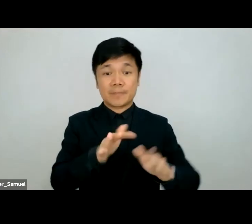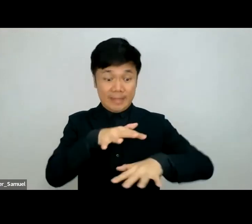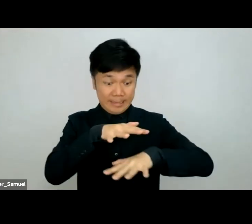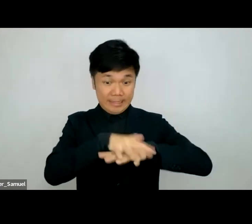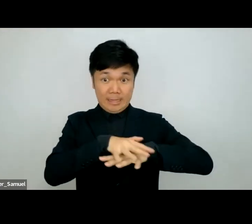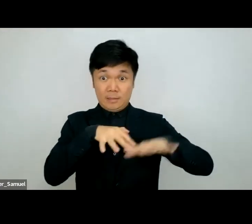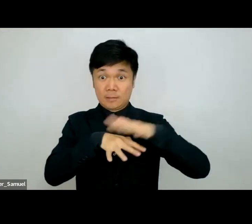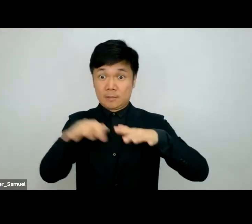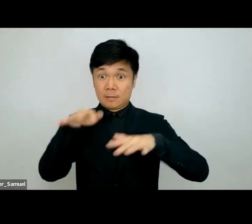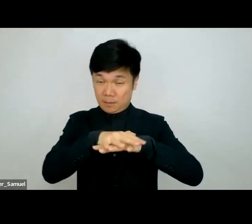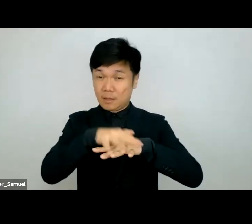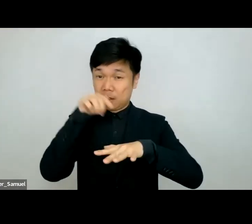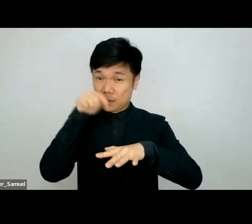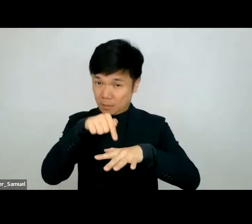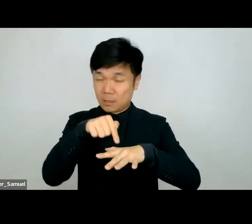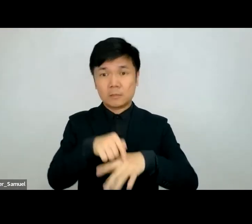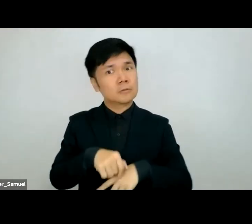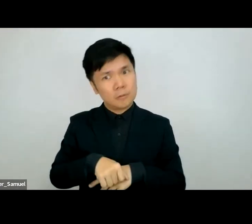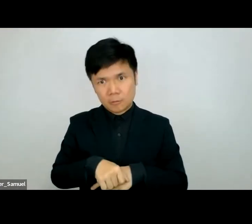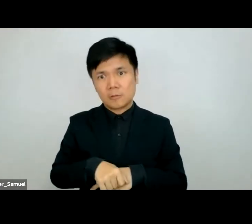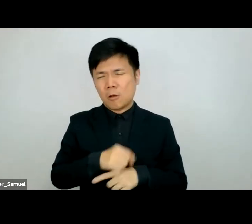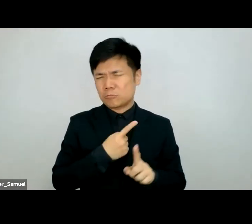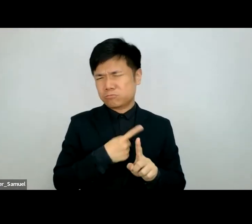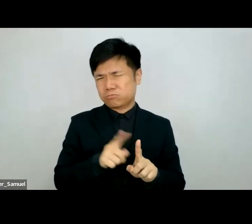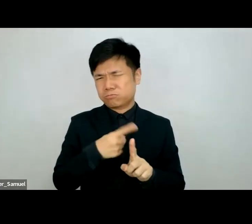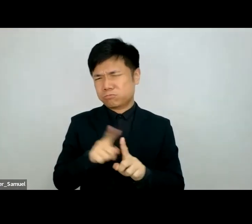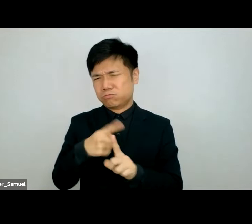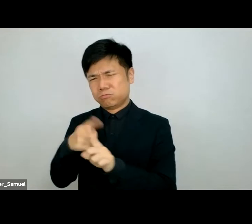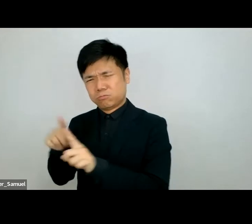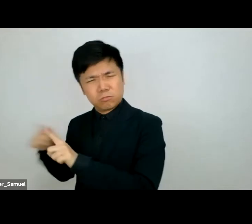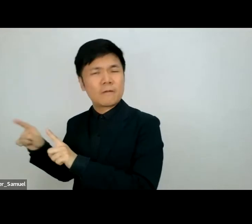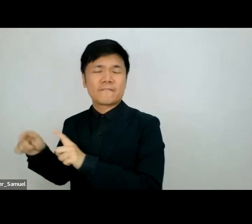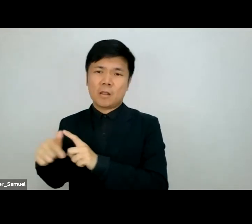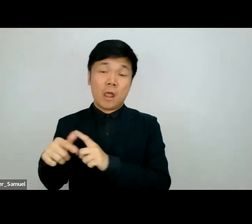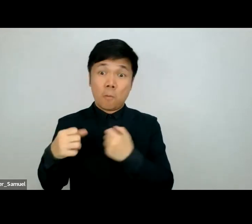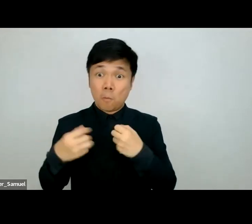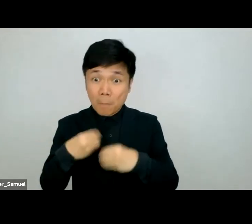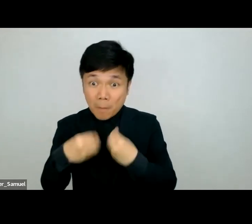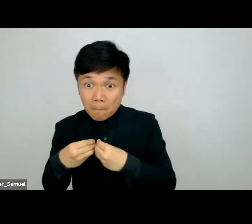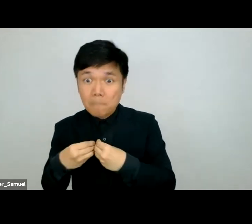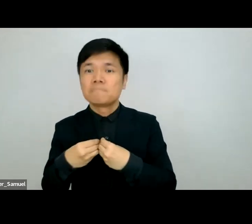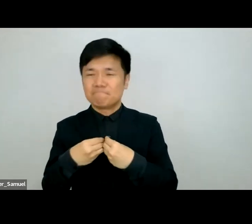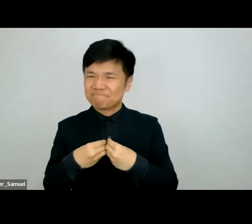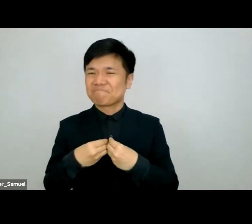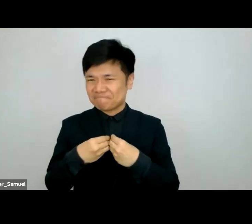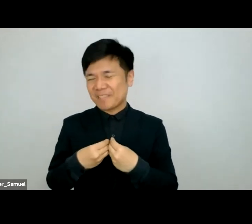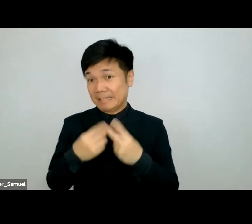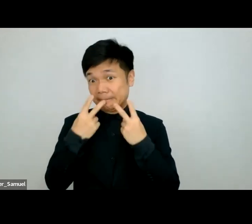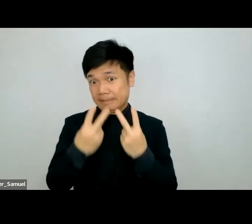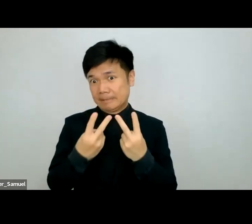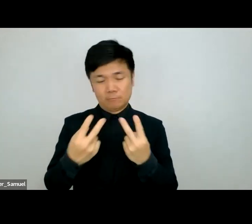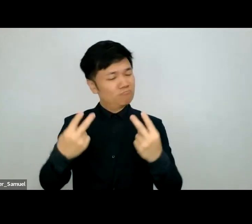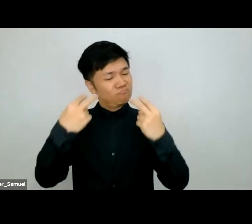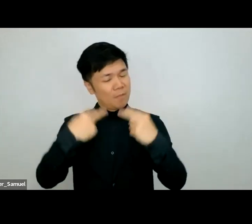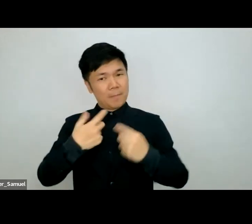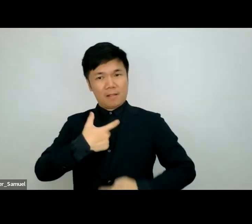approche intersectionnelle, mais cette approche ne peut pas capter tout le spectre des défis. Et je parle